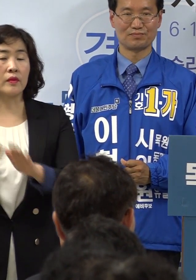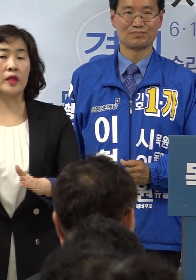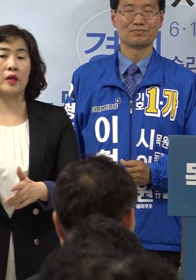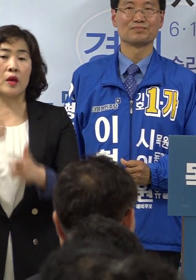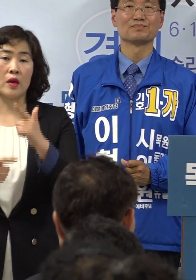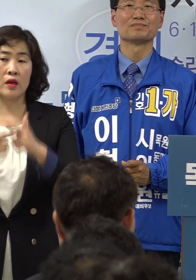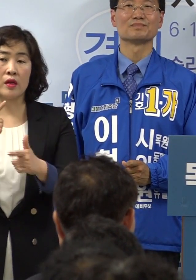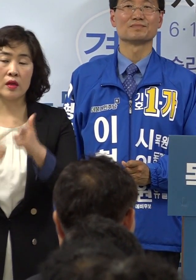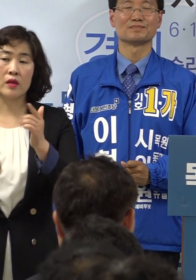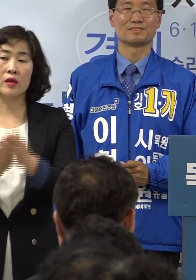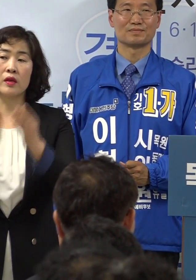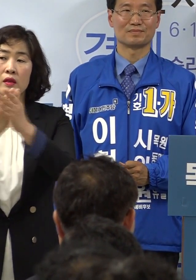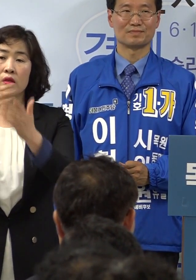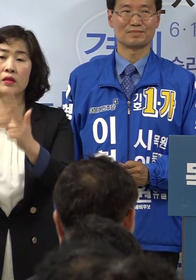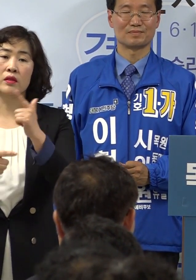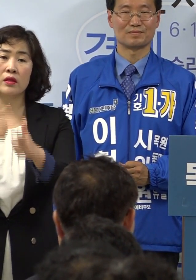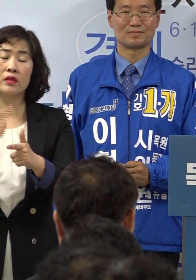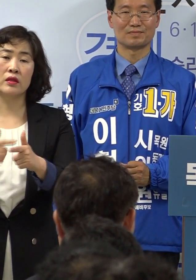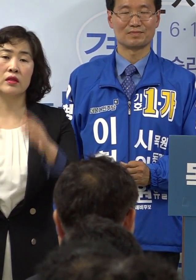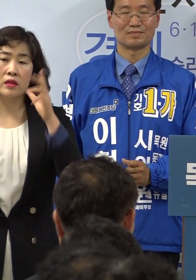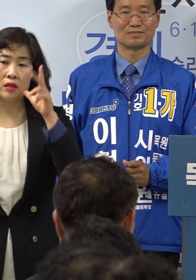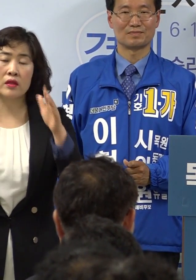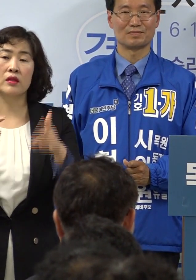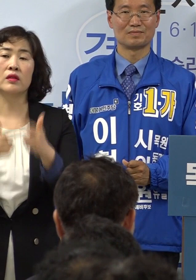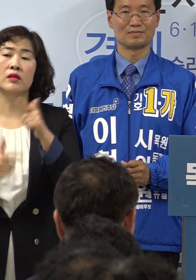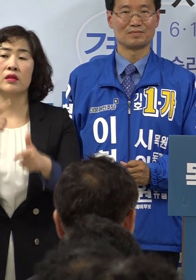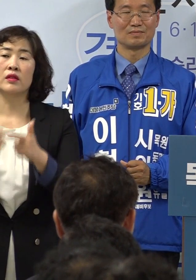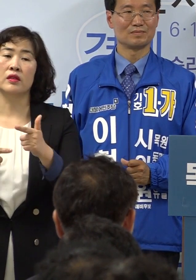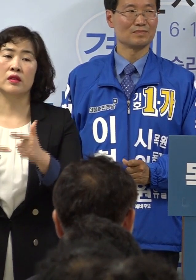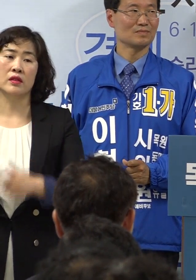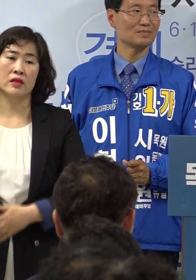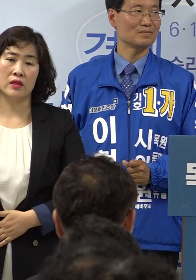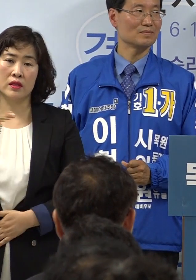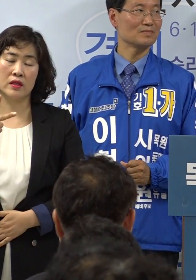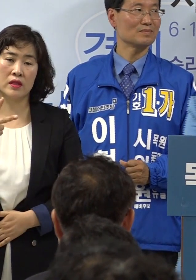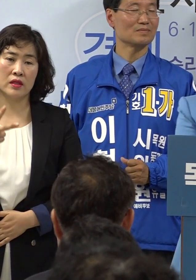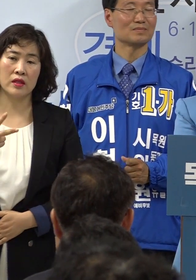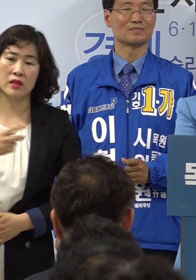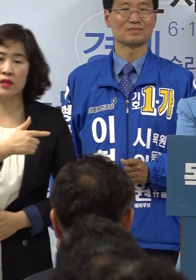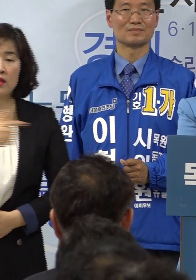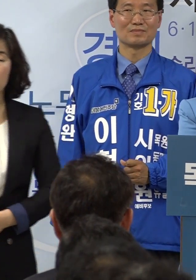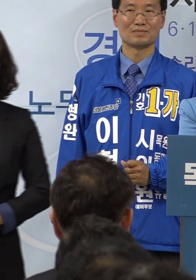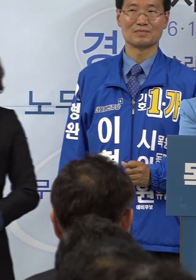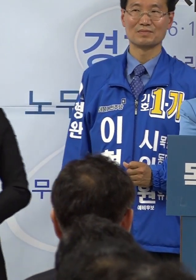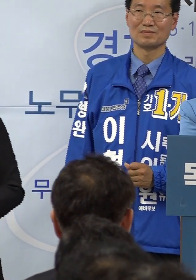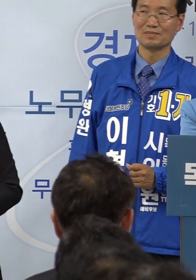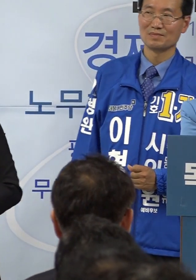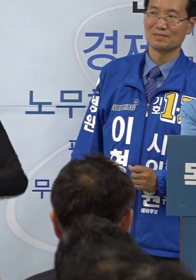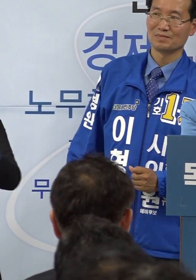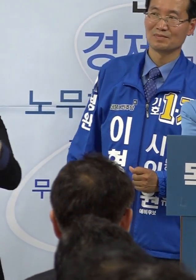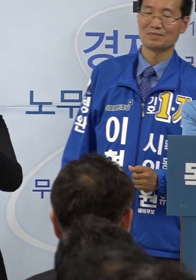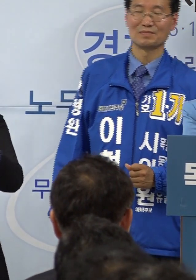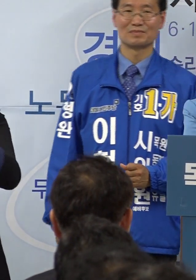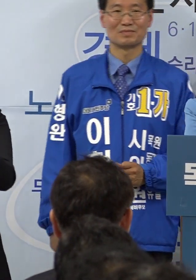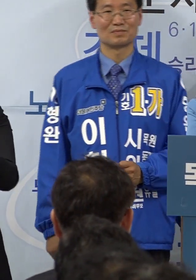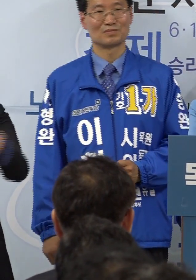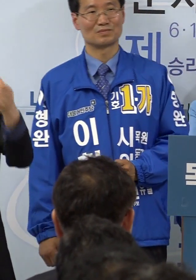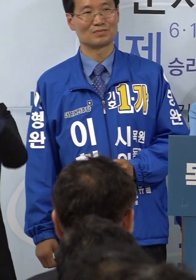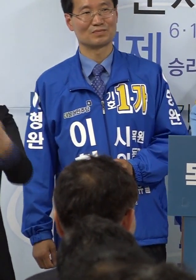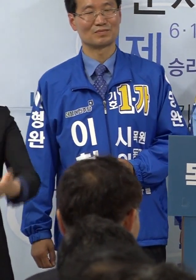목표, 발전하는 목표, 해양중심 목표를 다시 한번 든든하게 집권당 대표로서